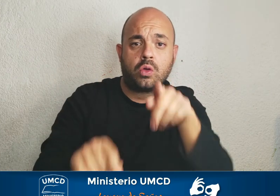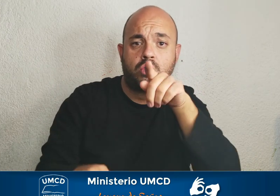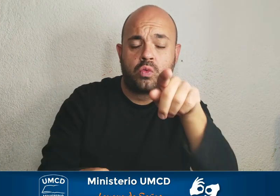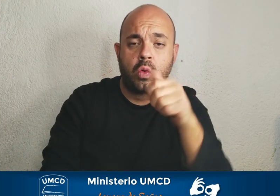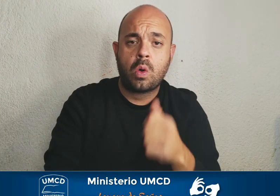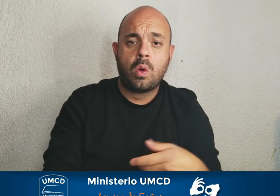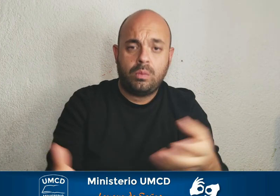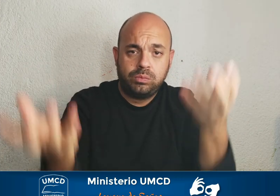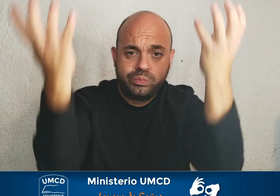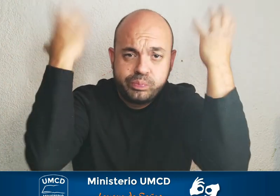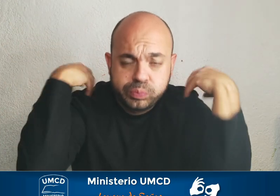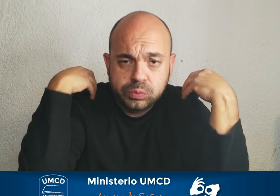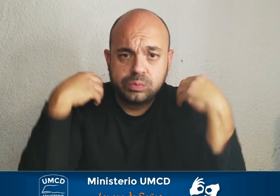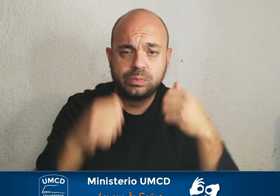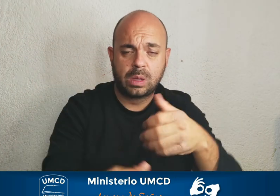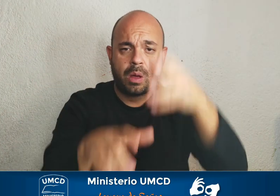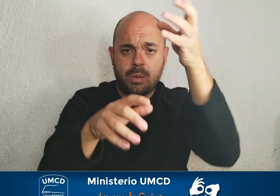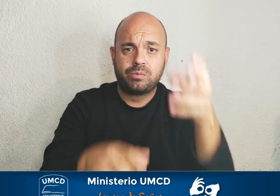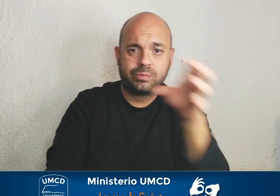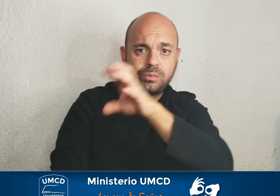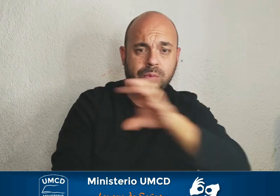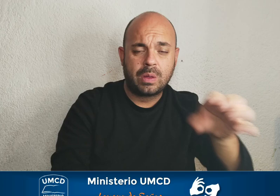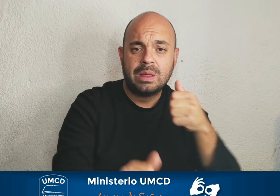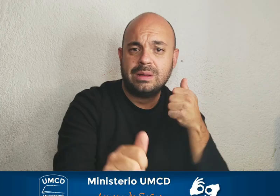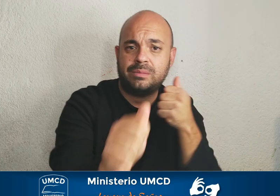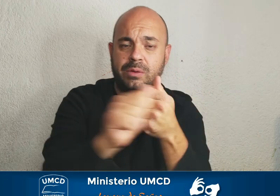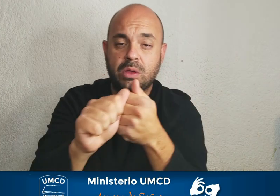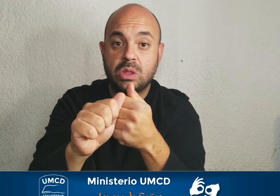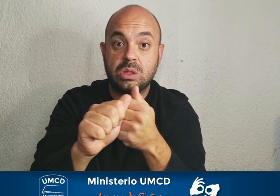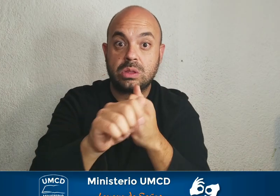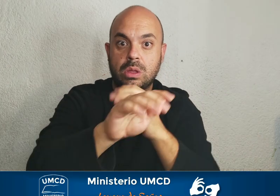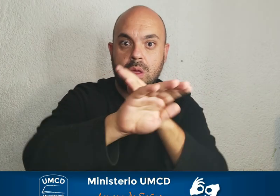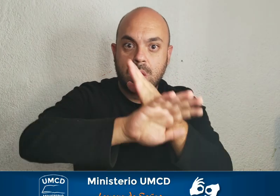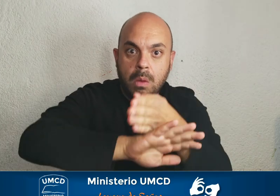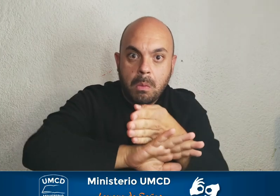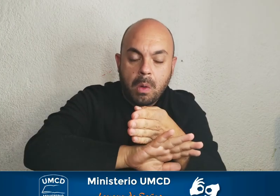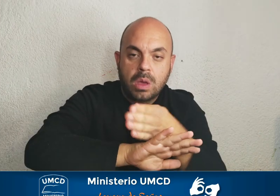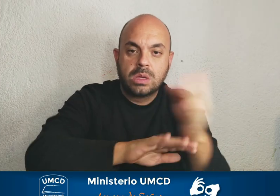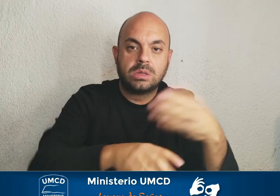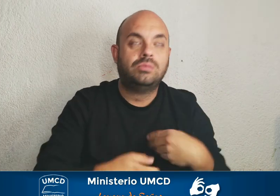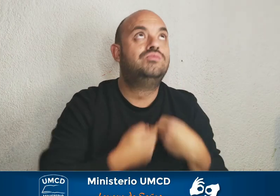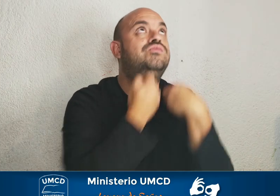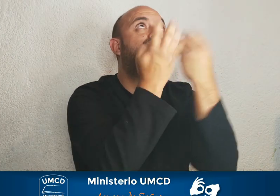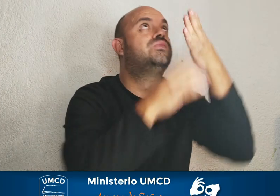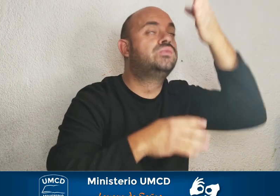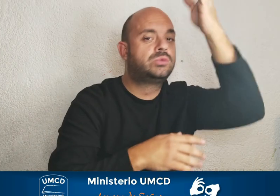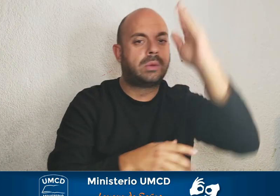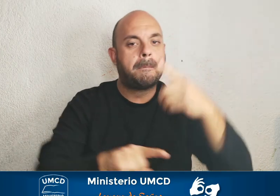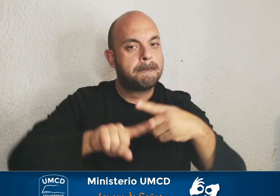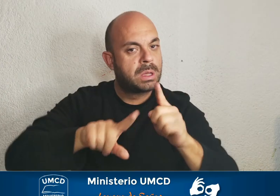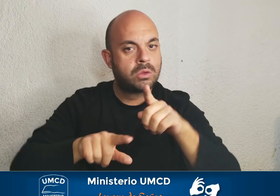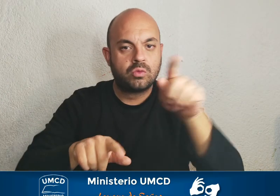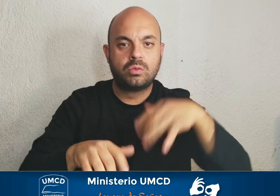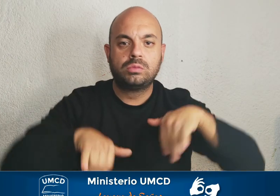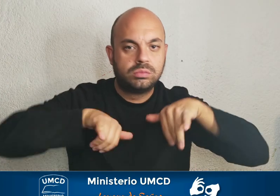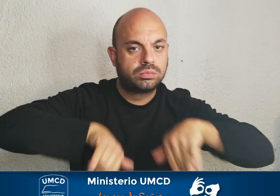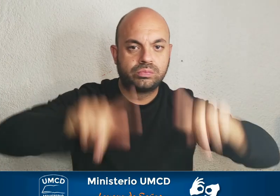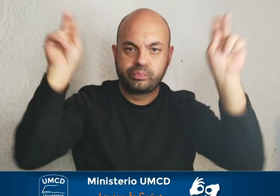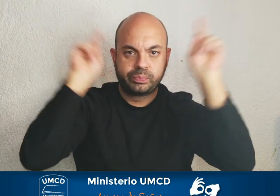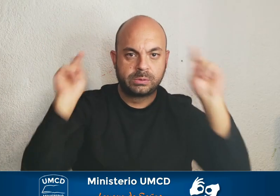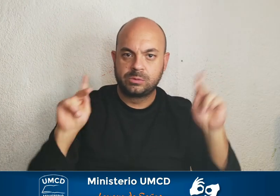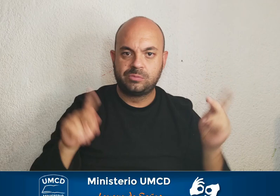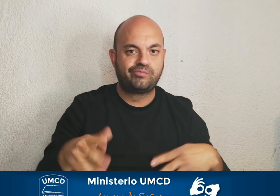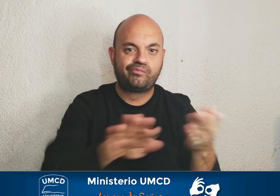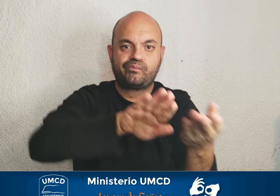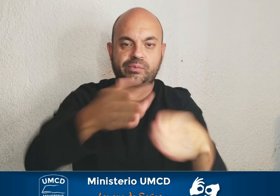a sí mismo y tome su cruz y sígame, porque todo el que la quiera salvar su vida, la perderá, y todo el que pierda